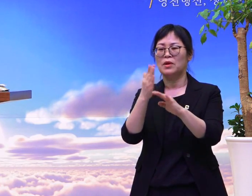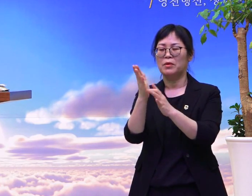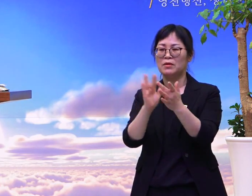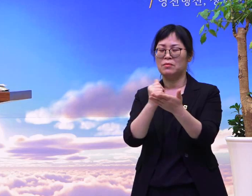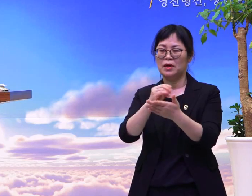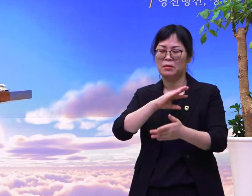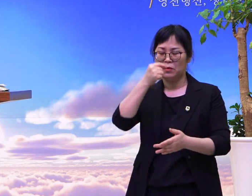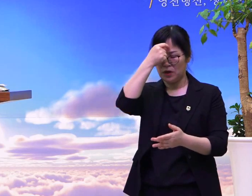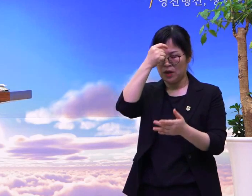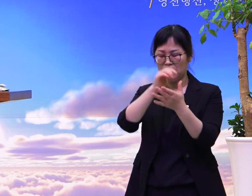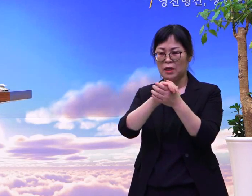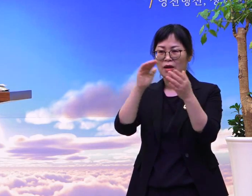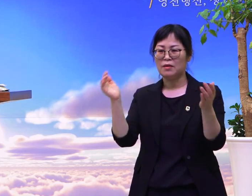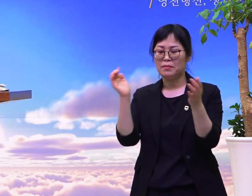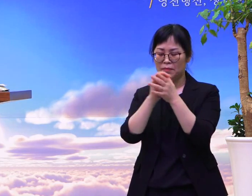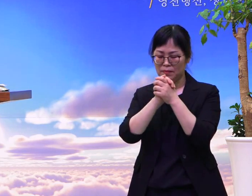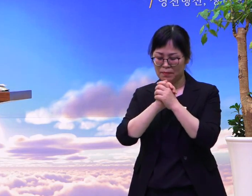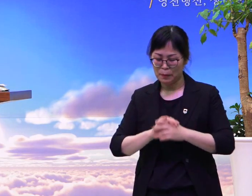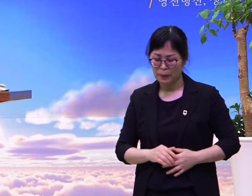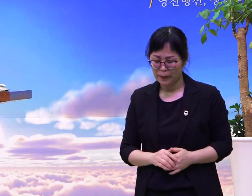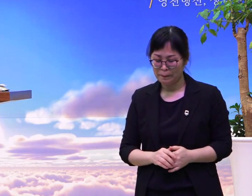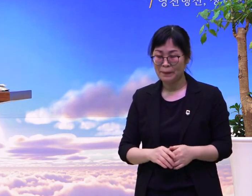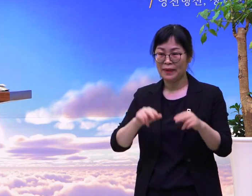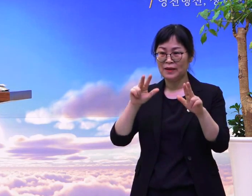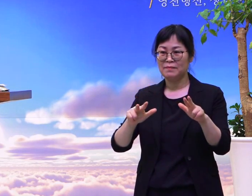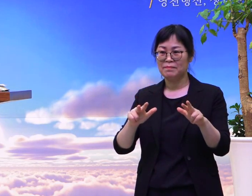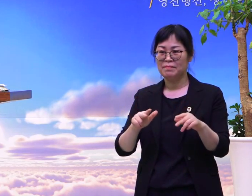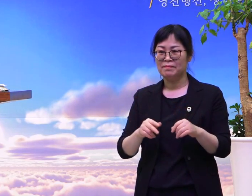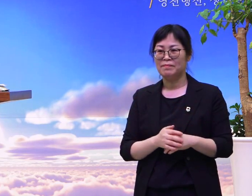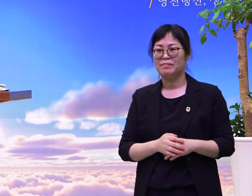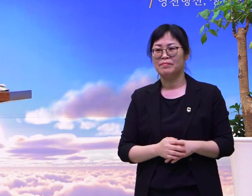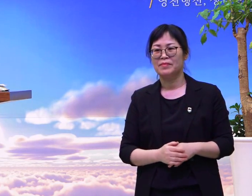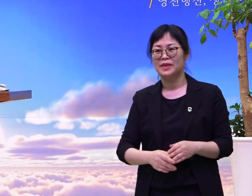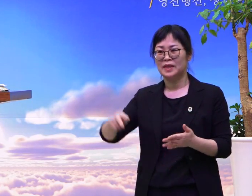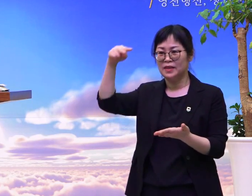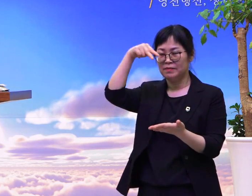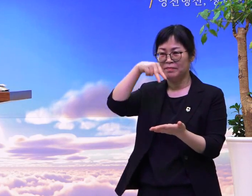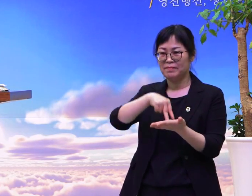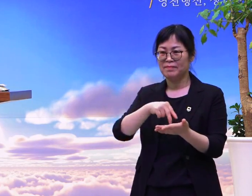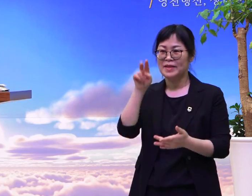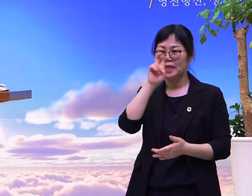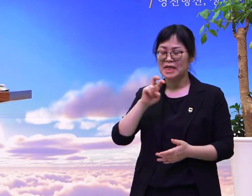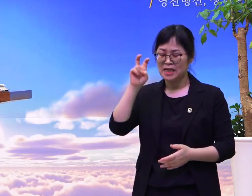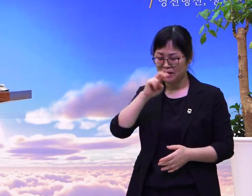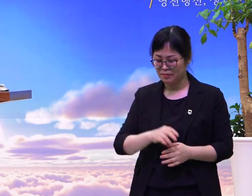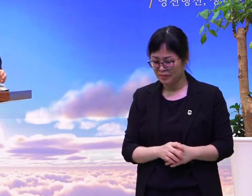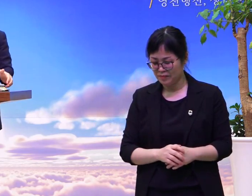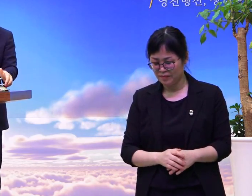기도합니다. 아멘. 이제 다 같이 일어나셔서 결단 찬송을 부르겠습니다.